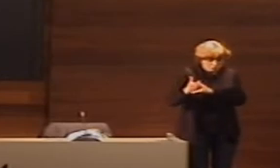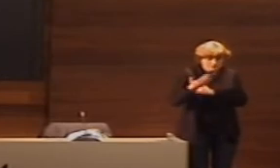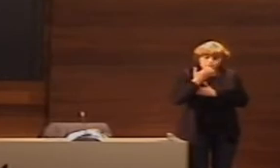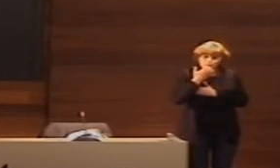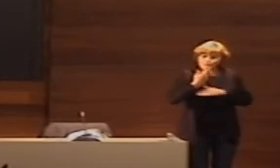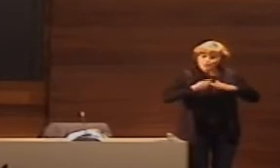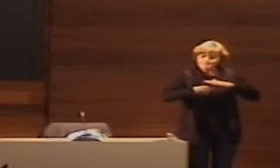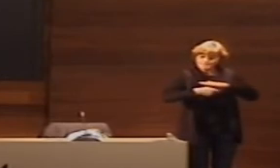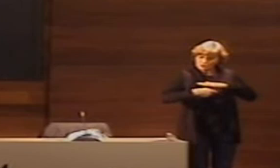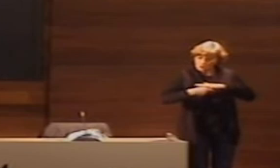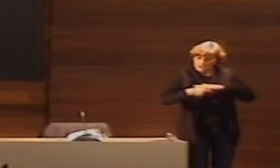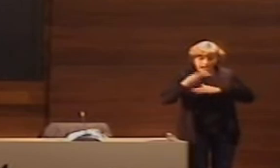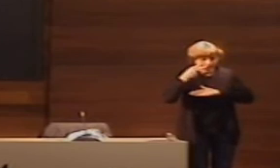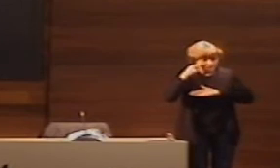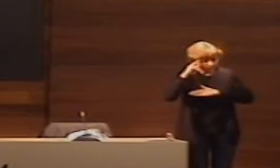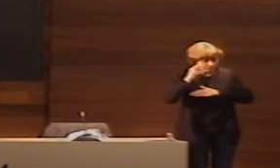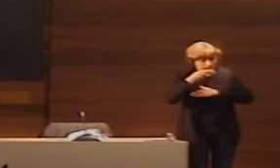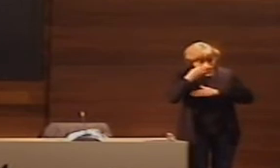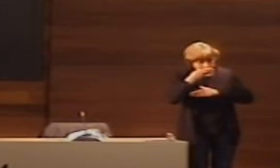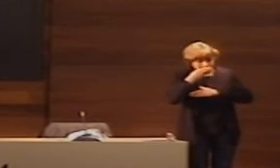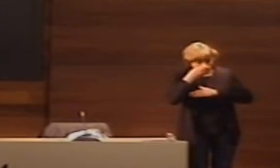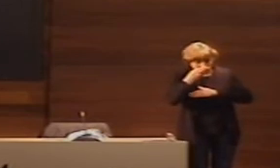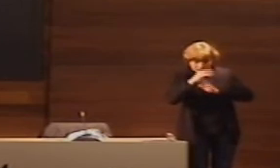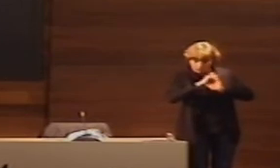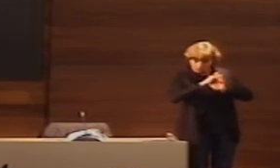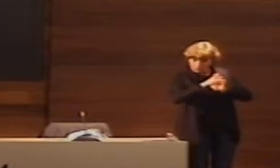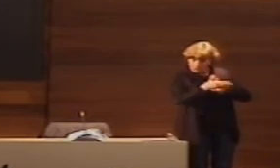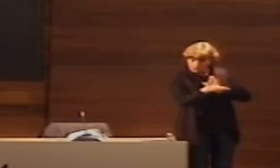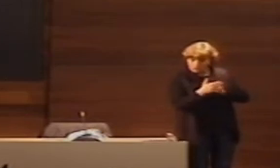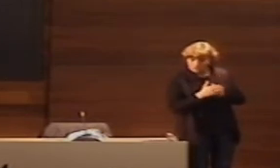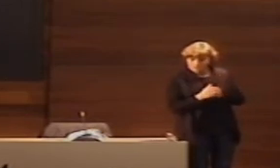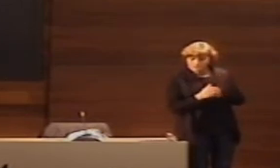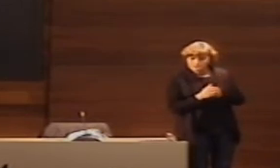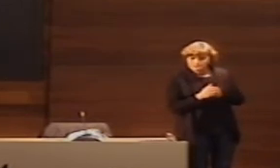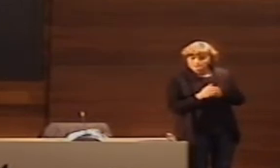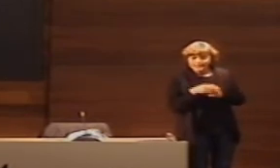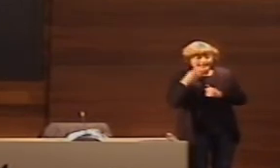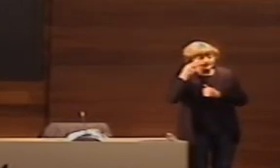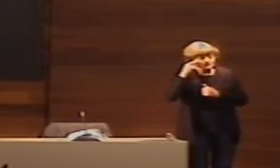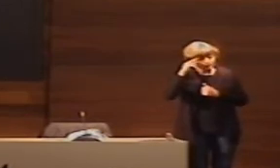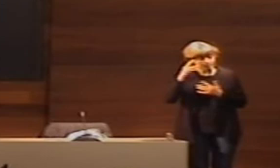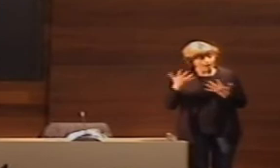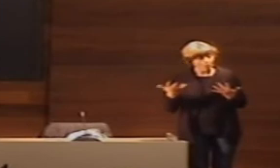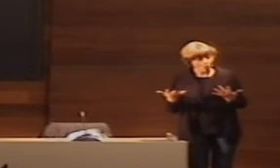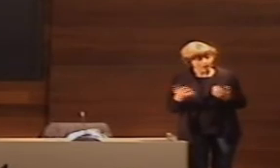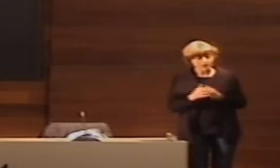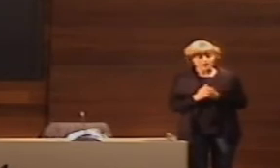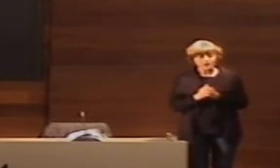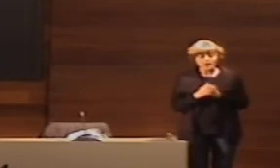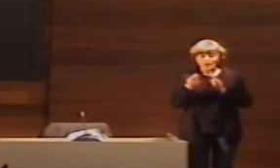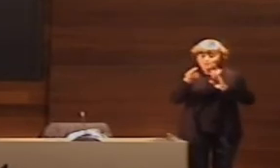ya hay unas experiencias muy interesantes en este sentido, es de que van a ser sitios